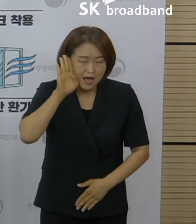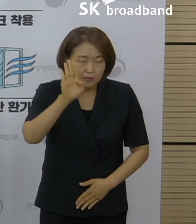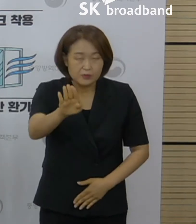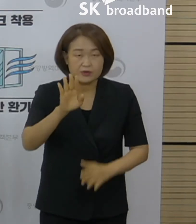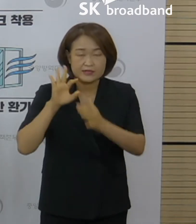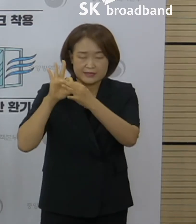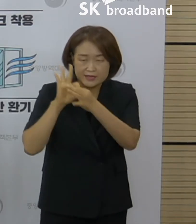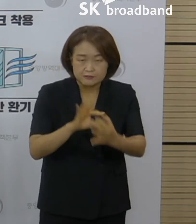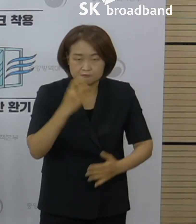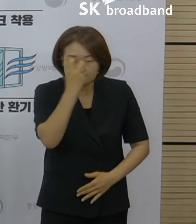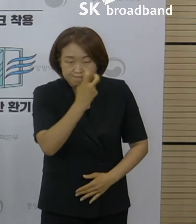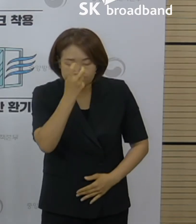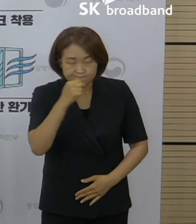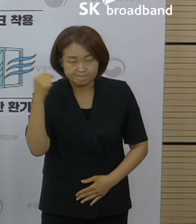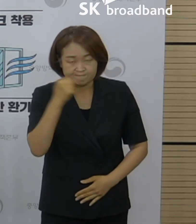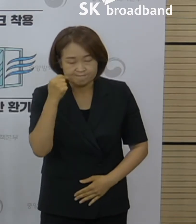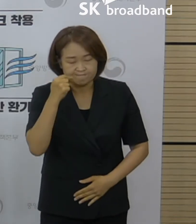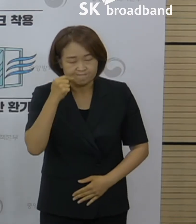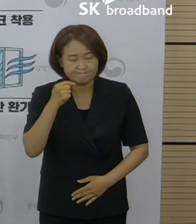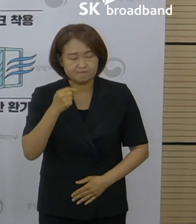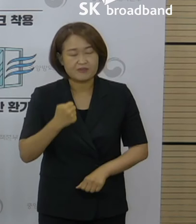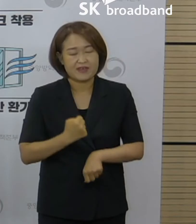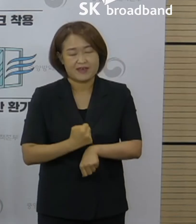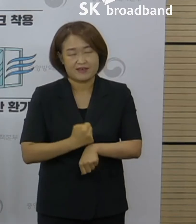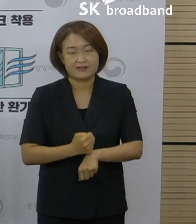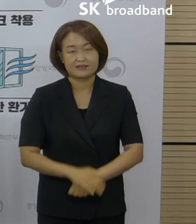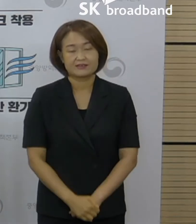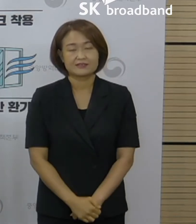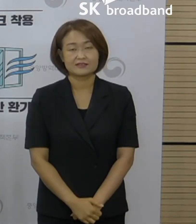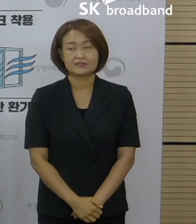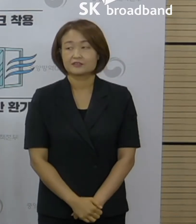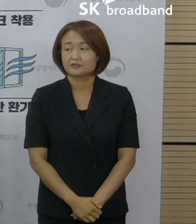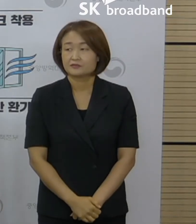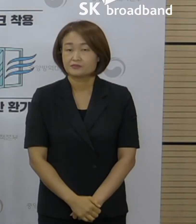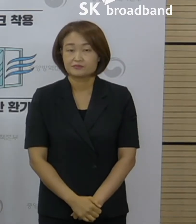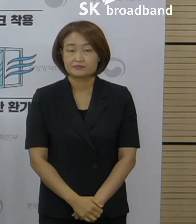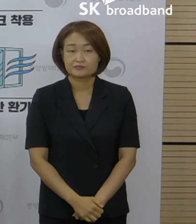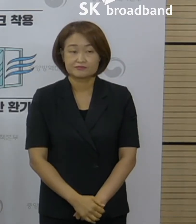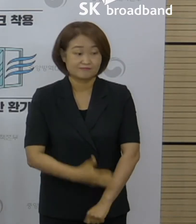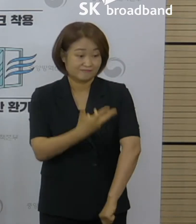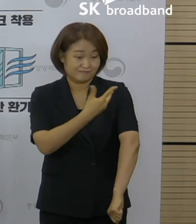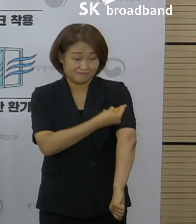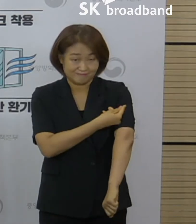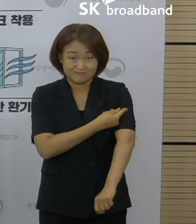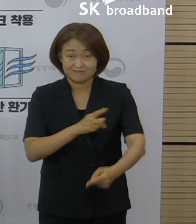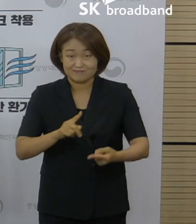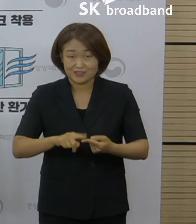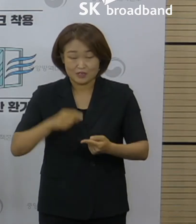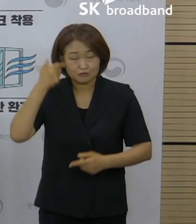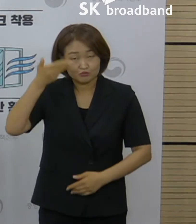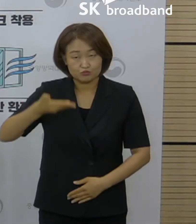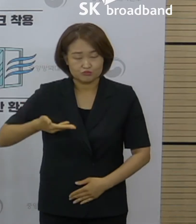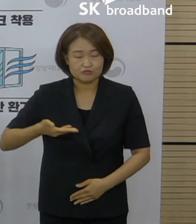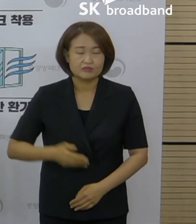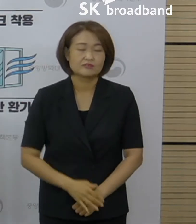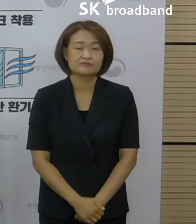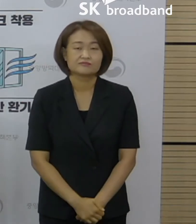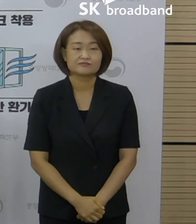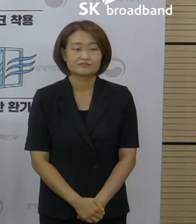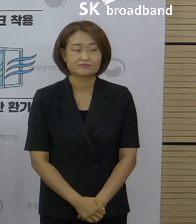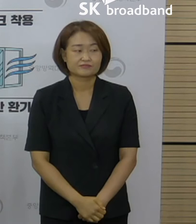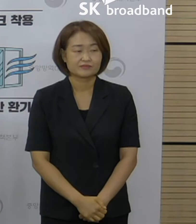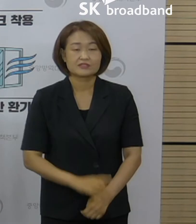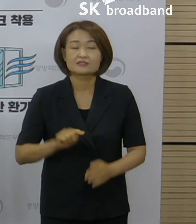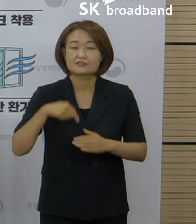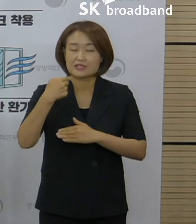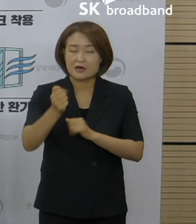지도 점검을 강화해 나가도록 하겠습니다. 네, 이어서 백신 접종과 관련된 질문 몇 가지 드리고 방역과